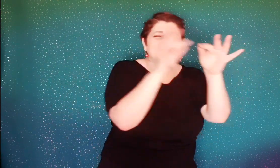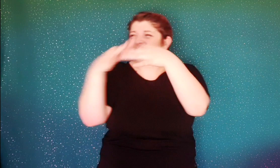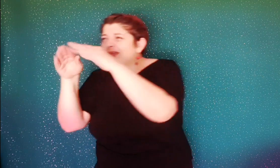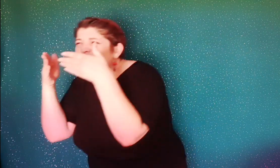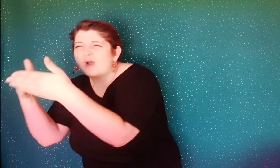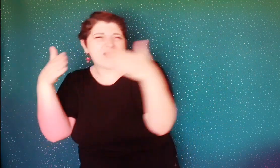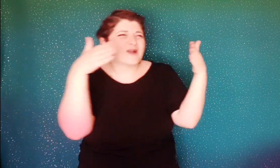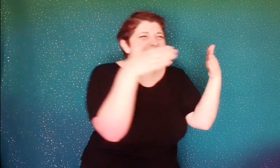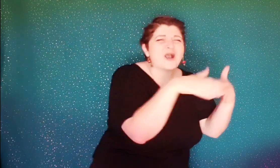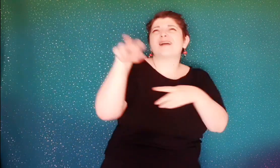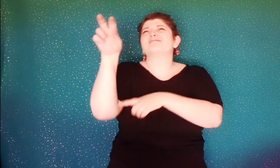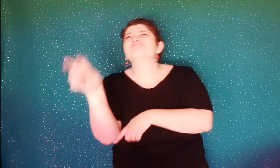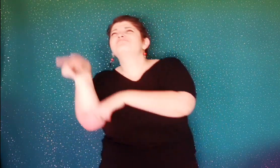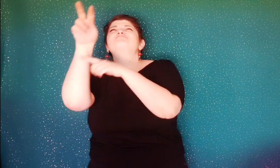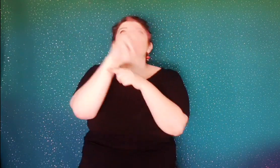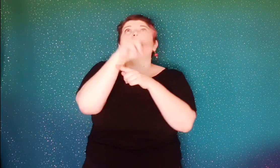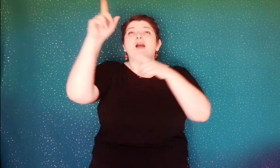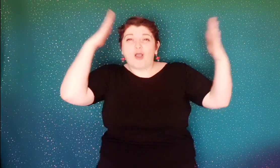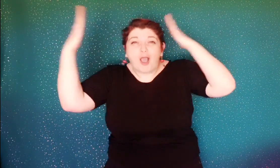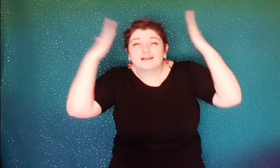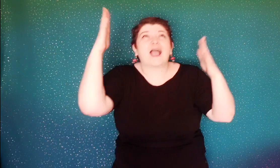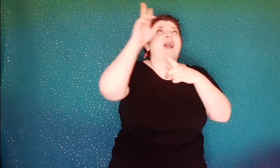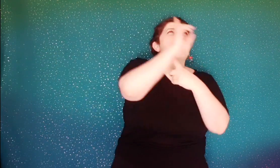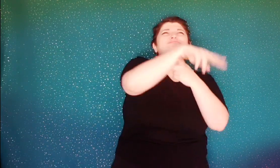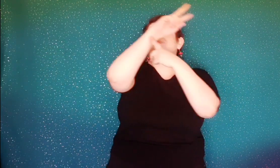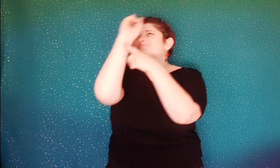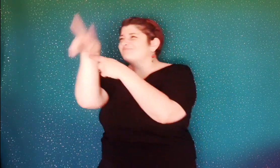chaque recoin de sa nouvelle demeure.